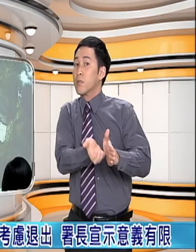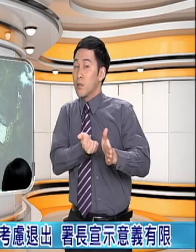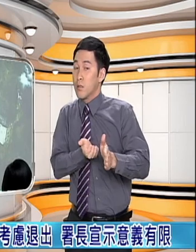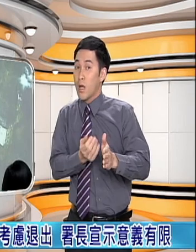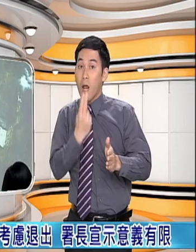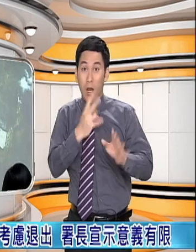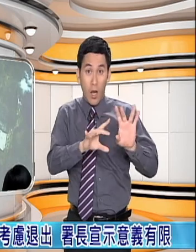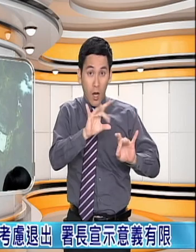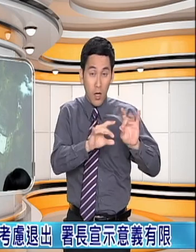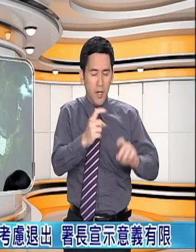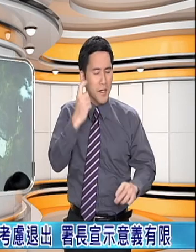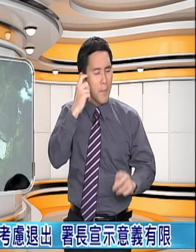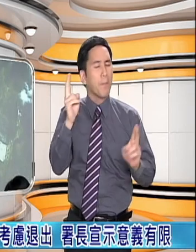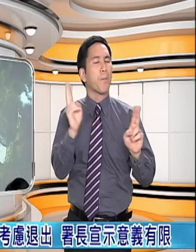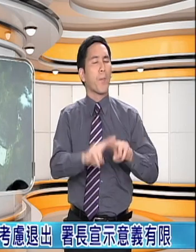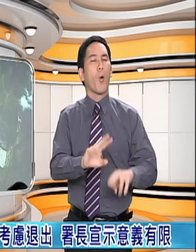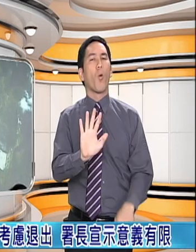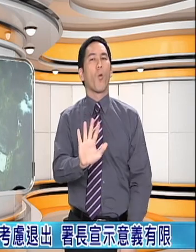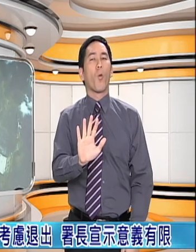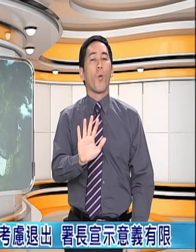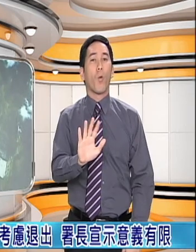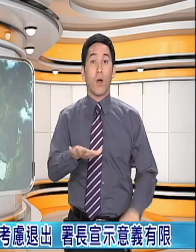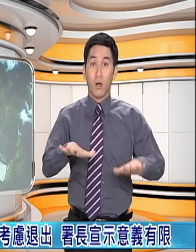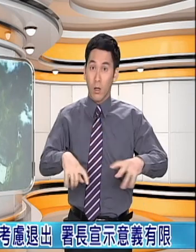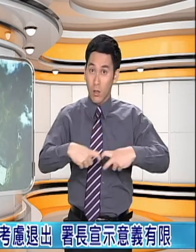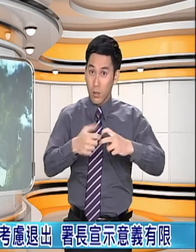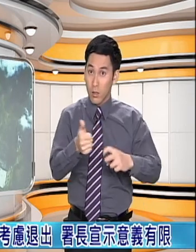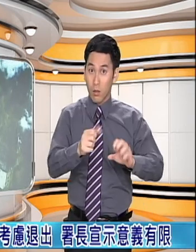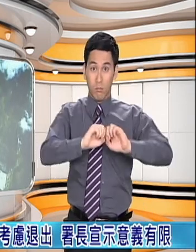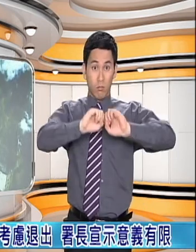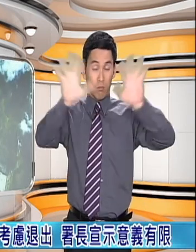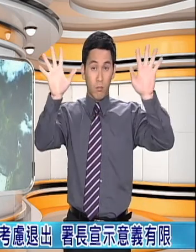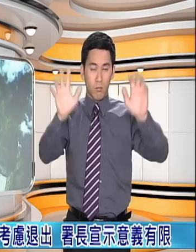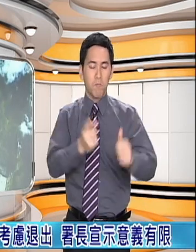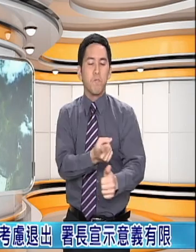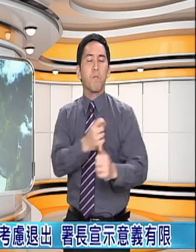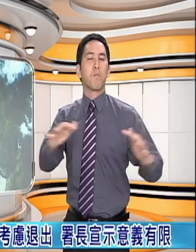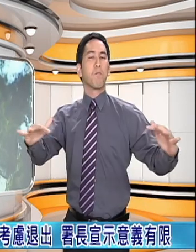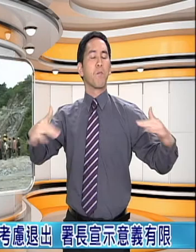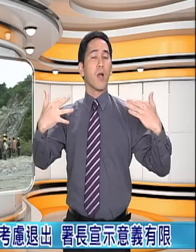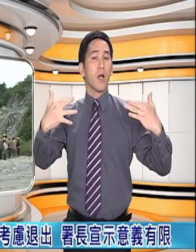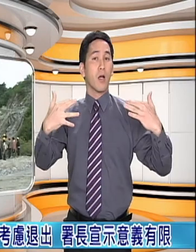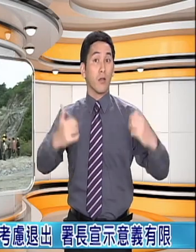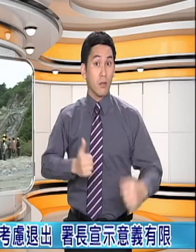出，李应元的宣示恐怕是作秀大于实质。